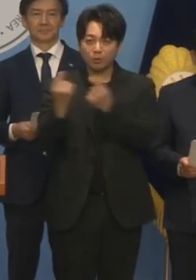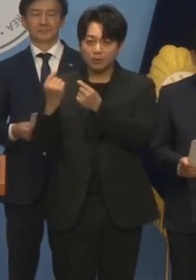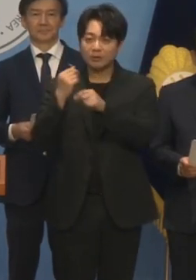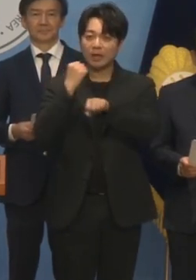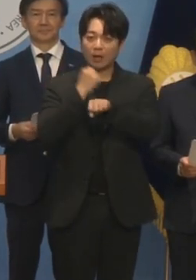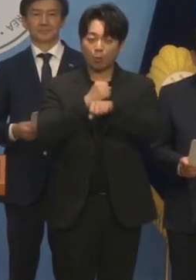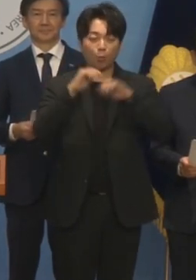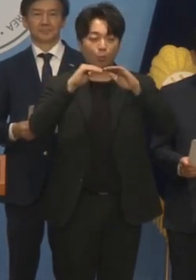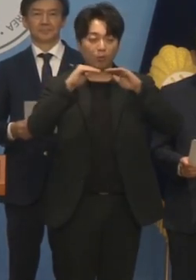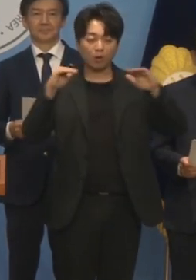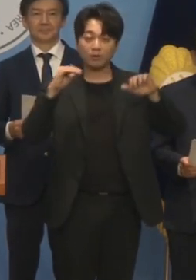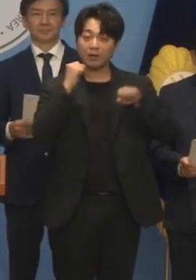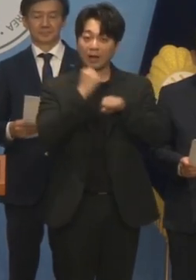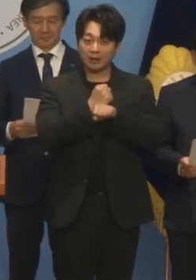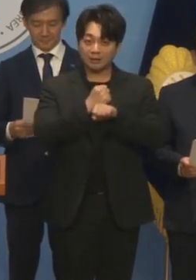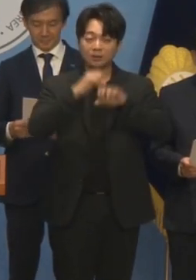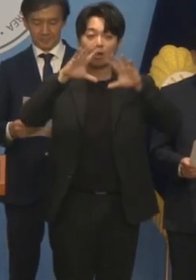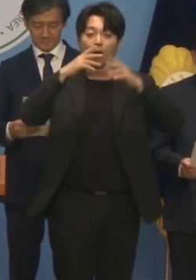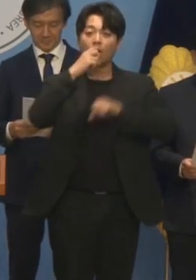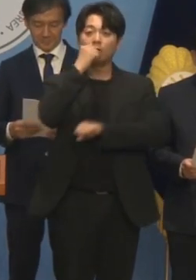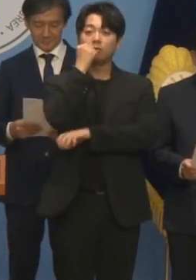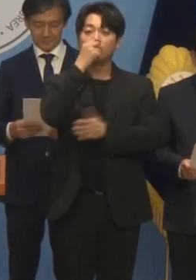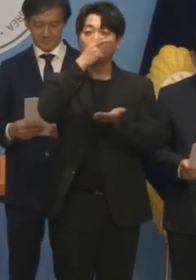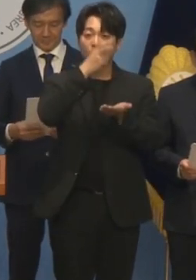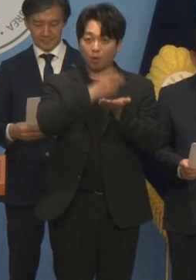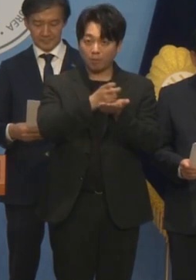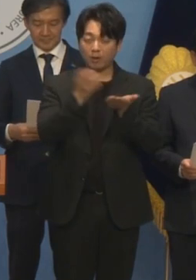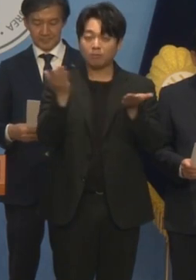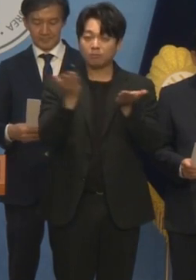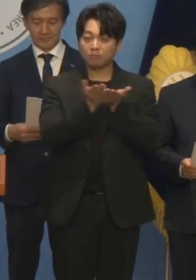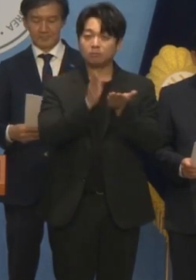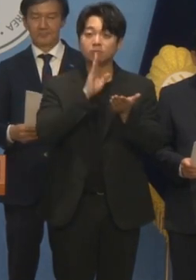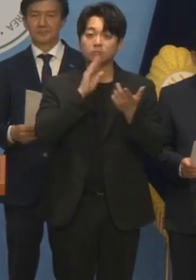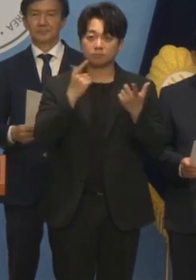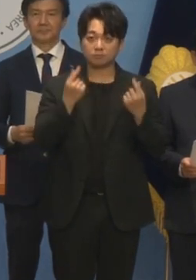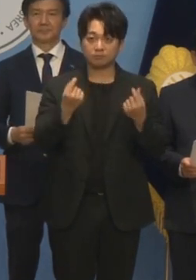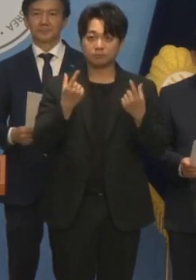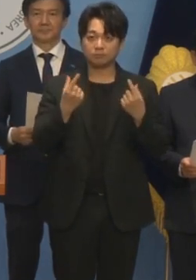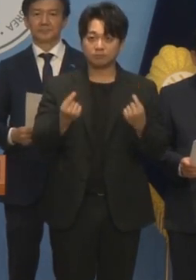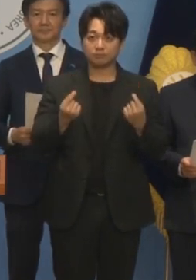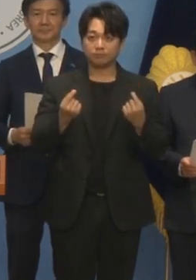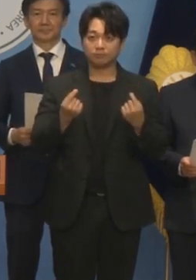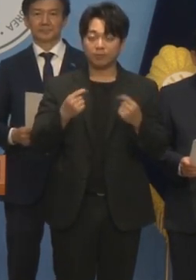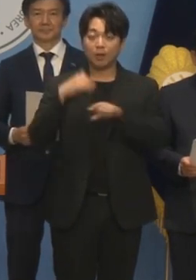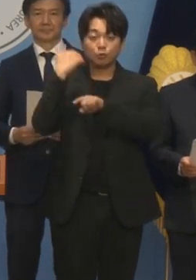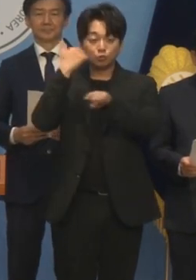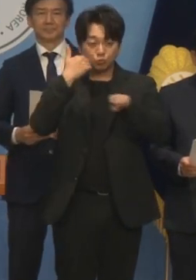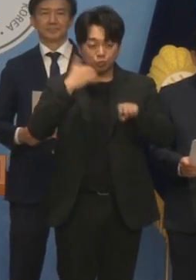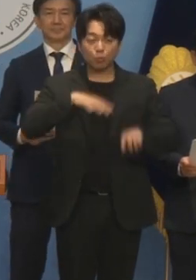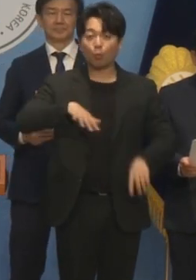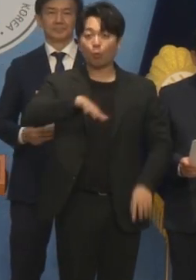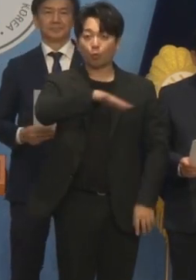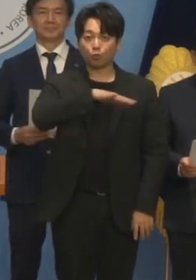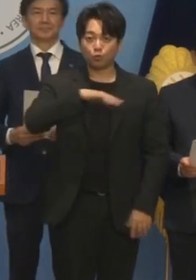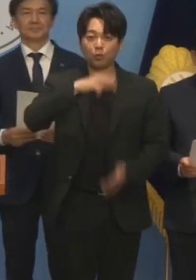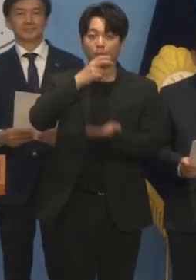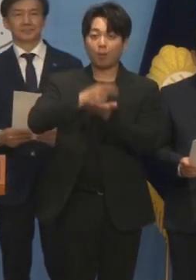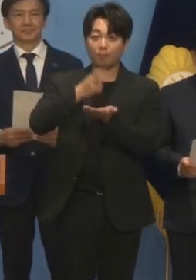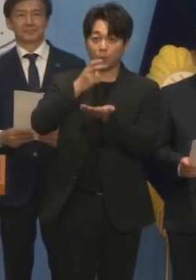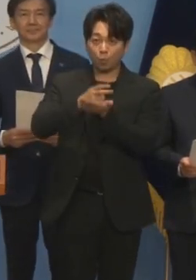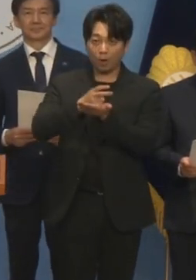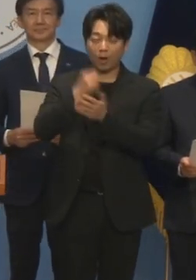그리고 법치주의의 문제입니다. 대한민국 국민 누구에게도 법과 원칙은